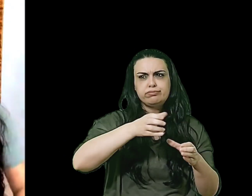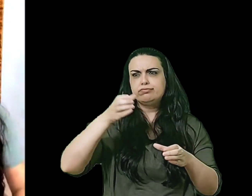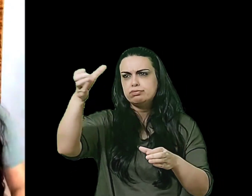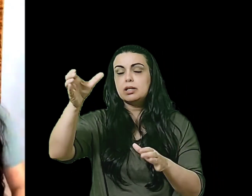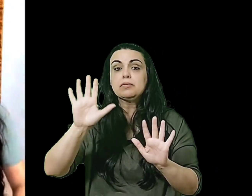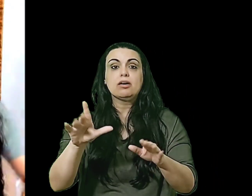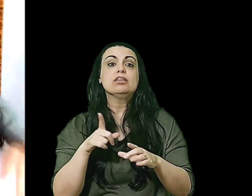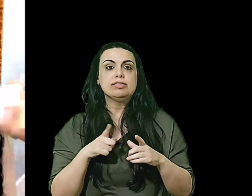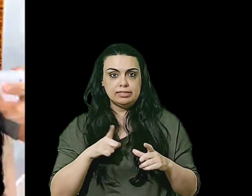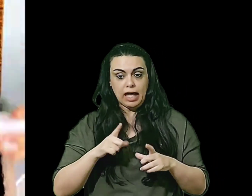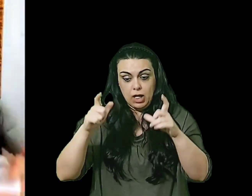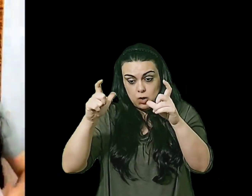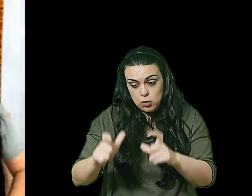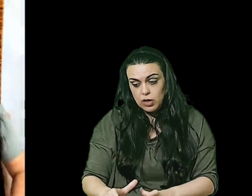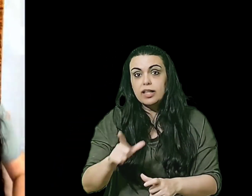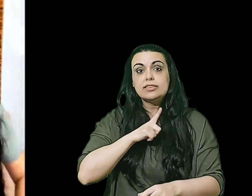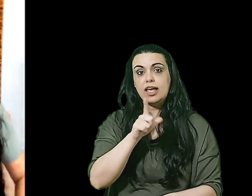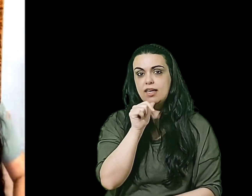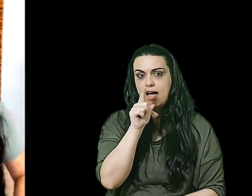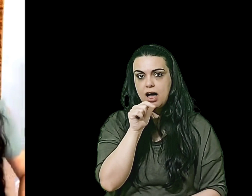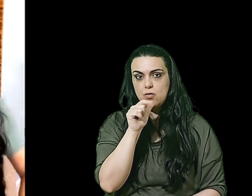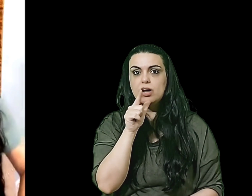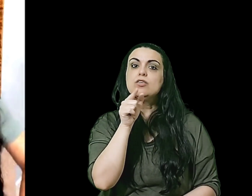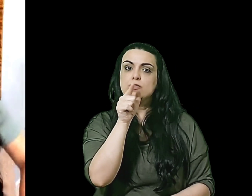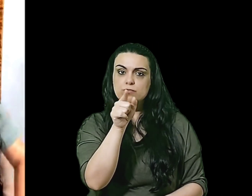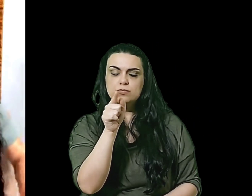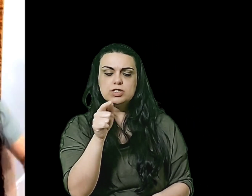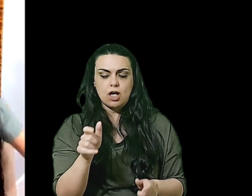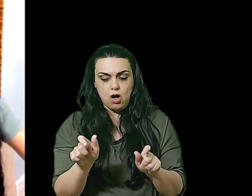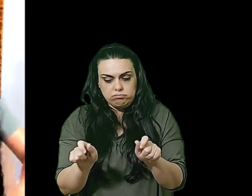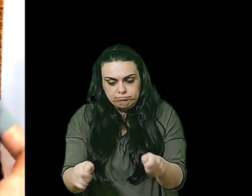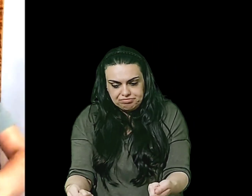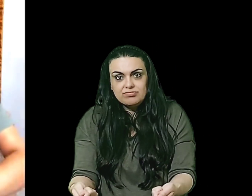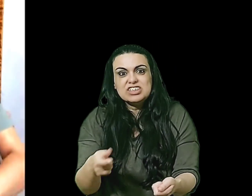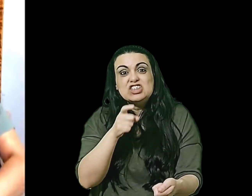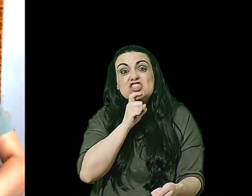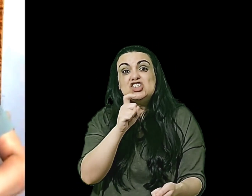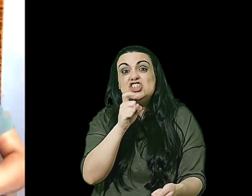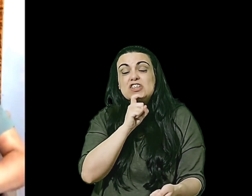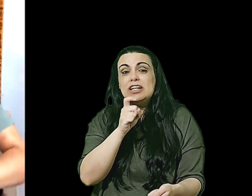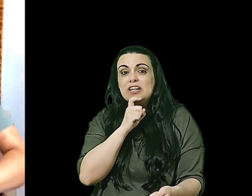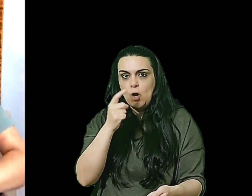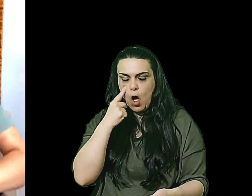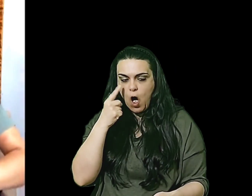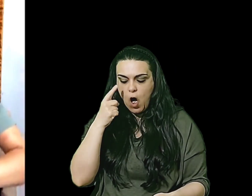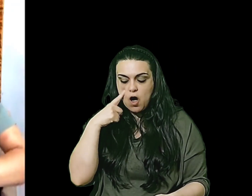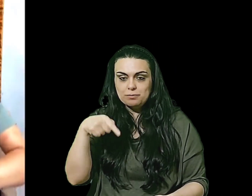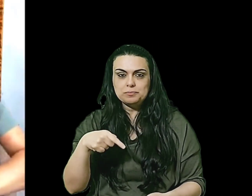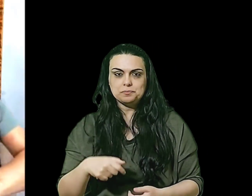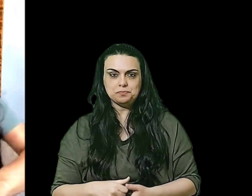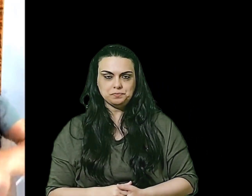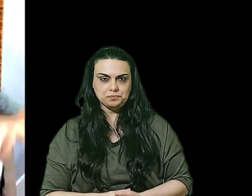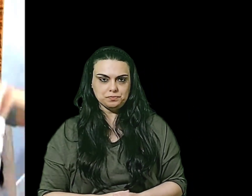água. Você pega o gelo, aqui ó.